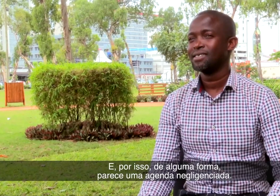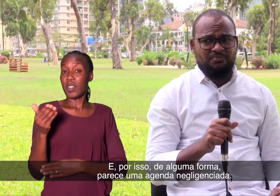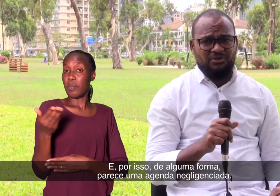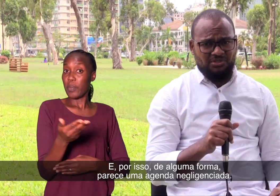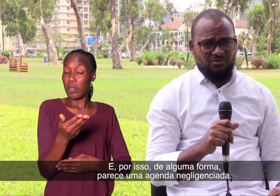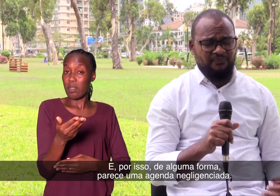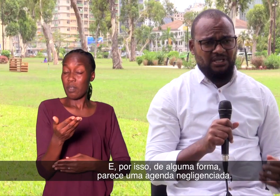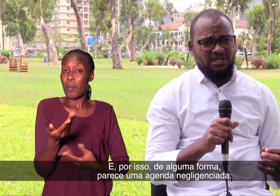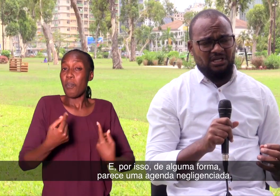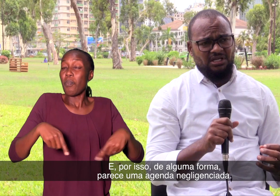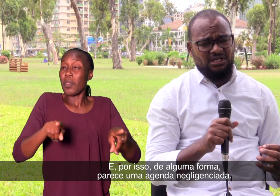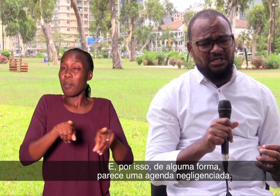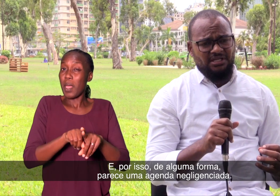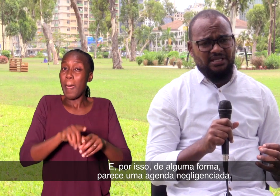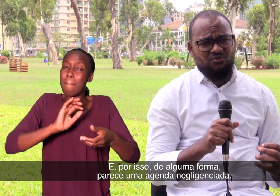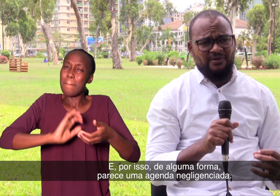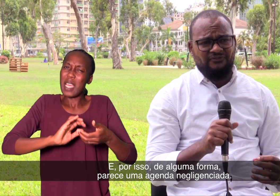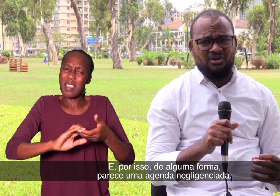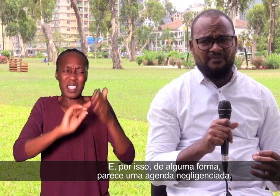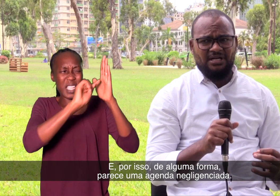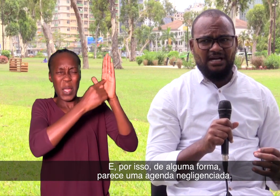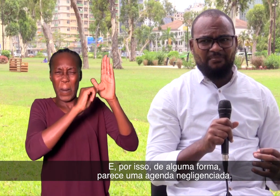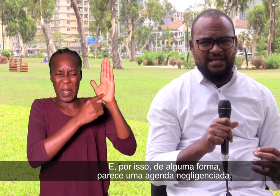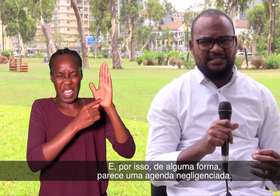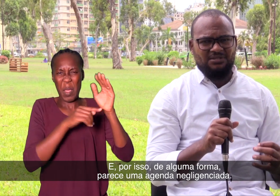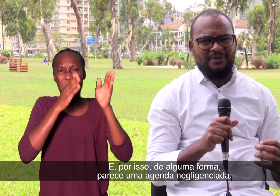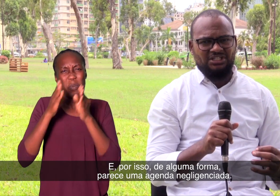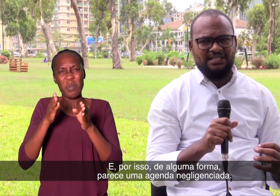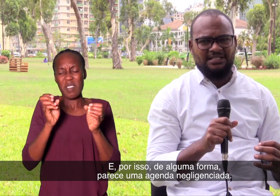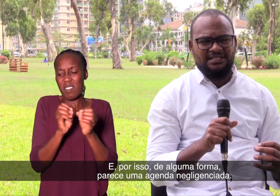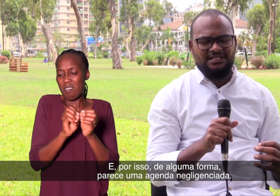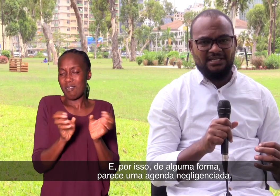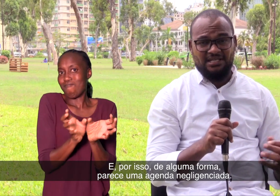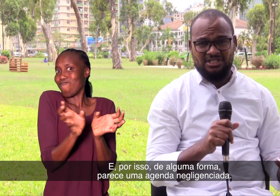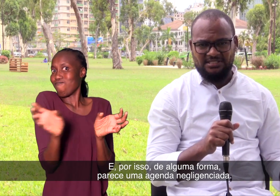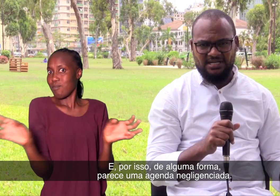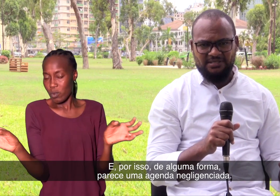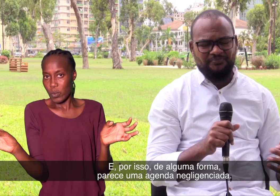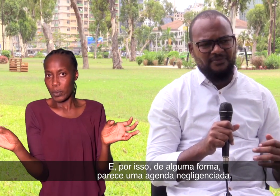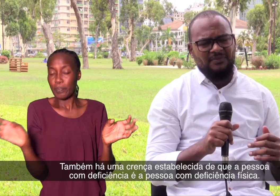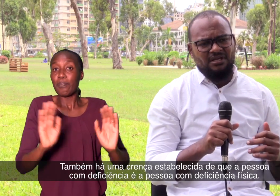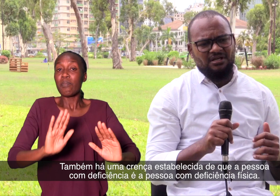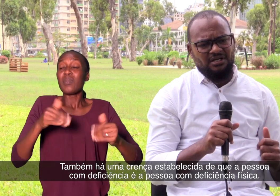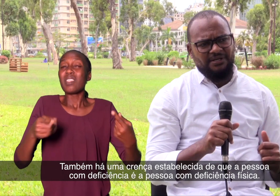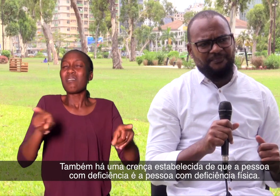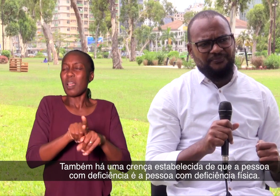E, por isso, de alguma forma, aparece uma agenda negligenciada.